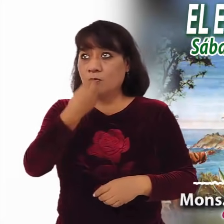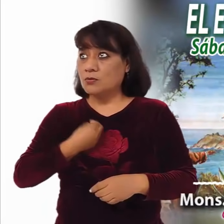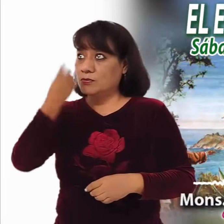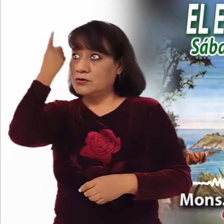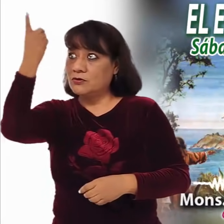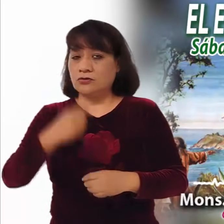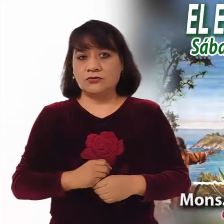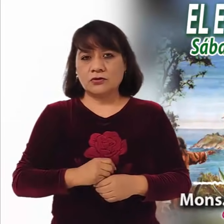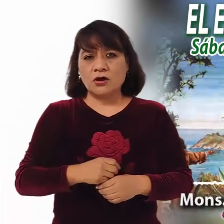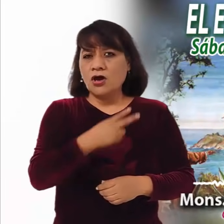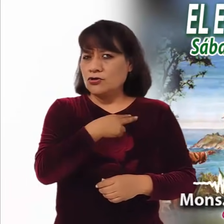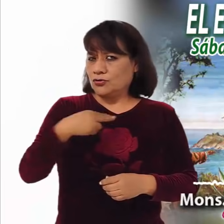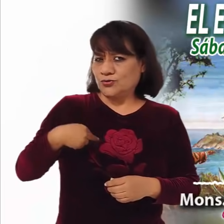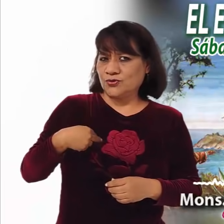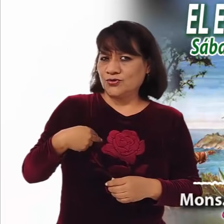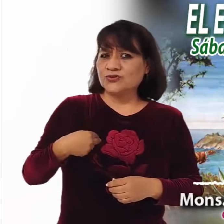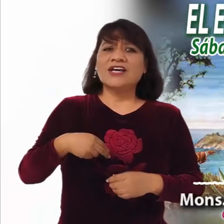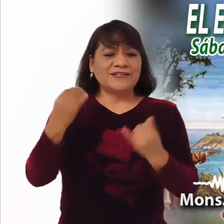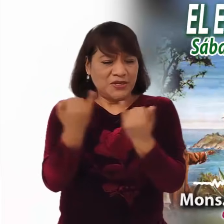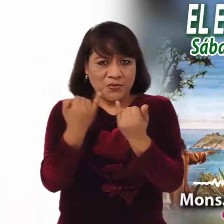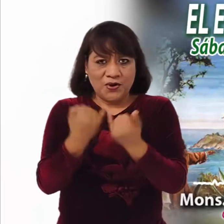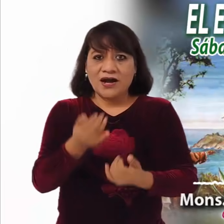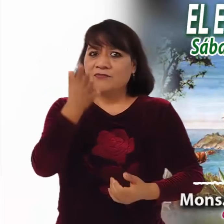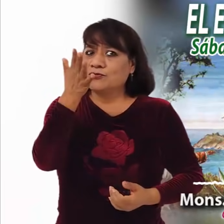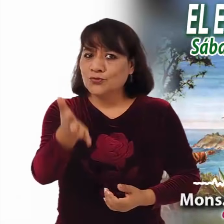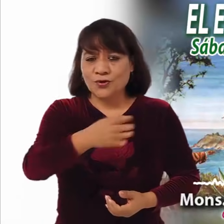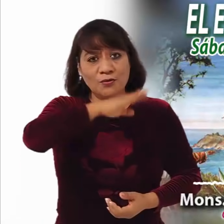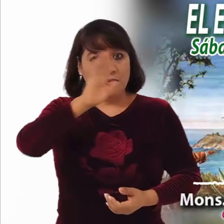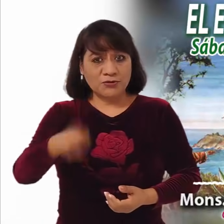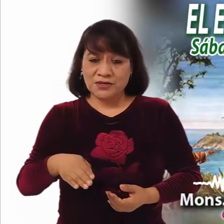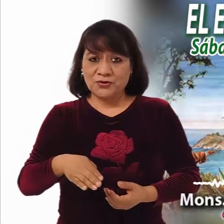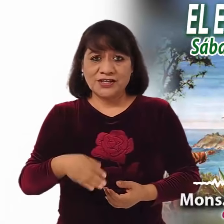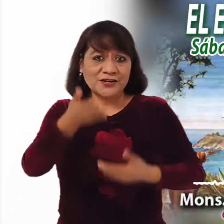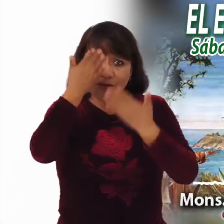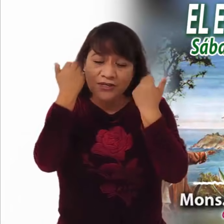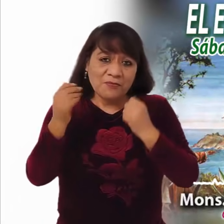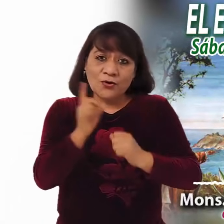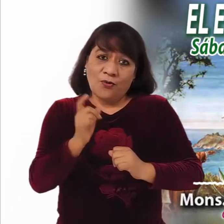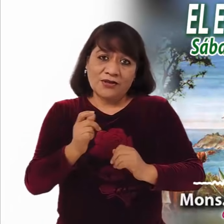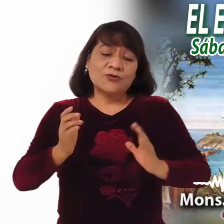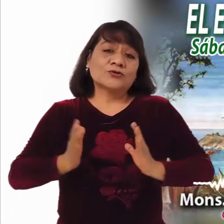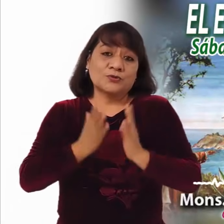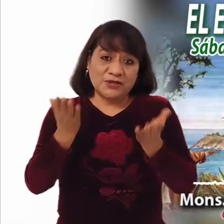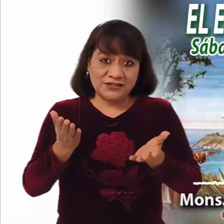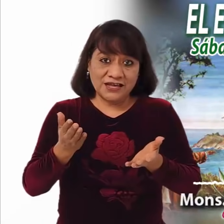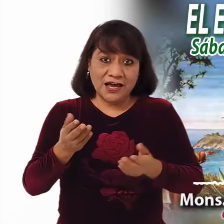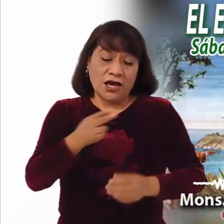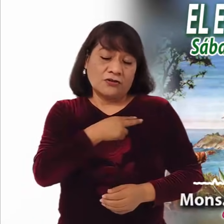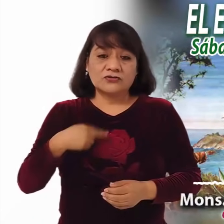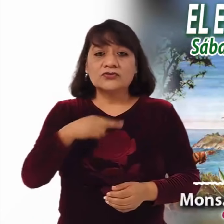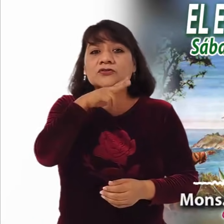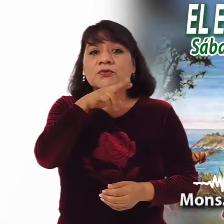nuestro compromiso con él. No nos hagamos ilusiones, también para nosotros llegará el último día, y aunque no